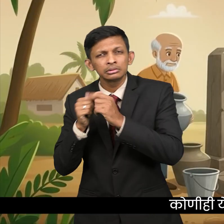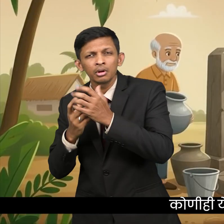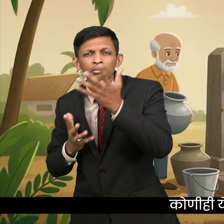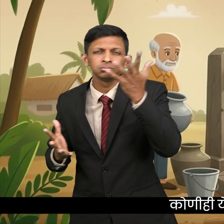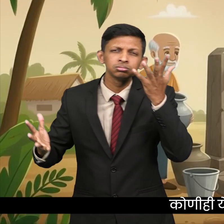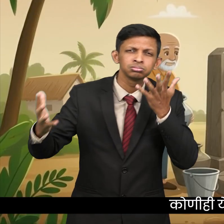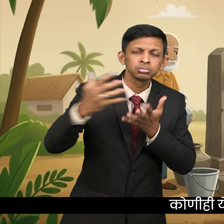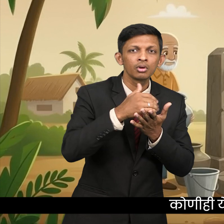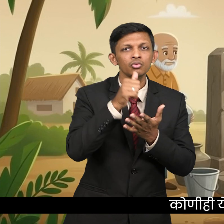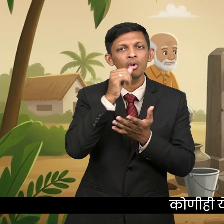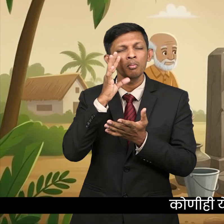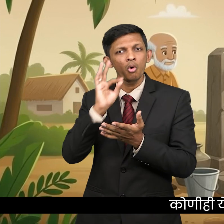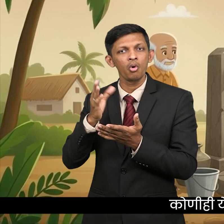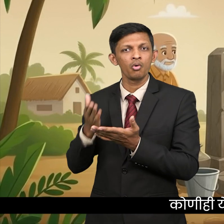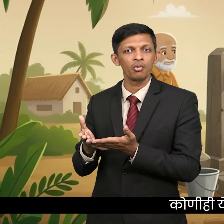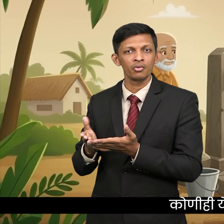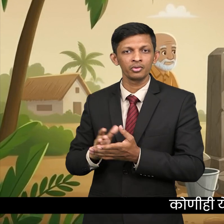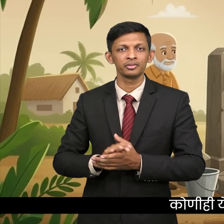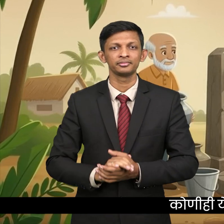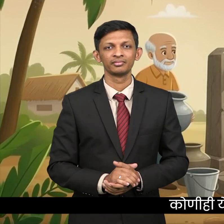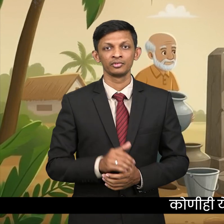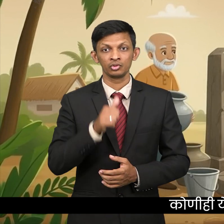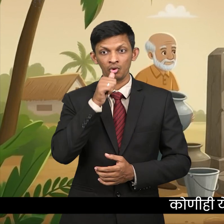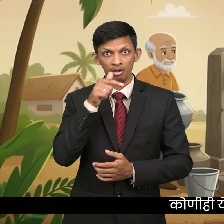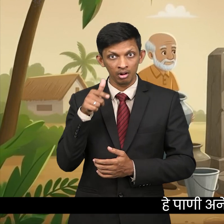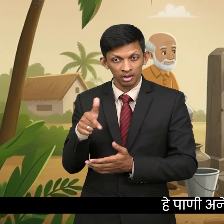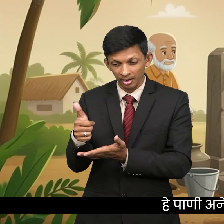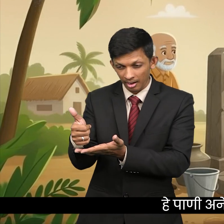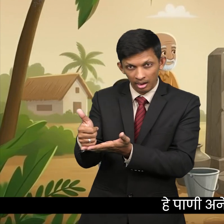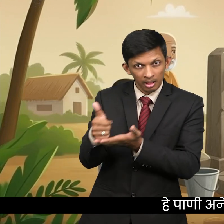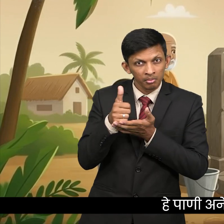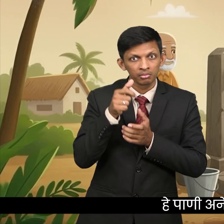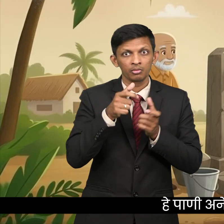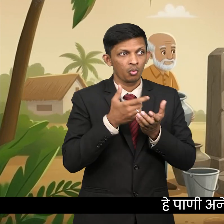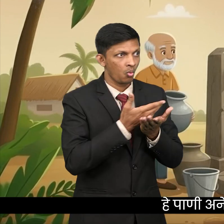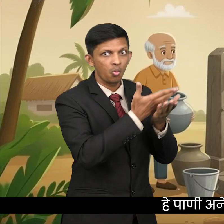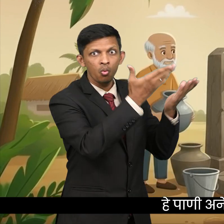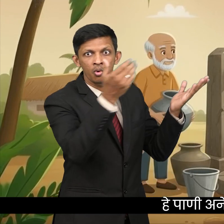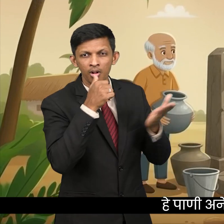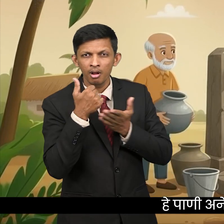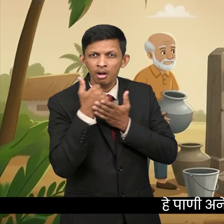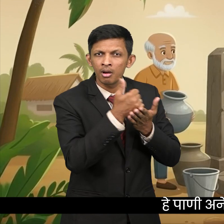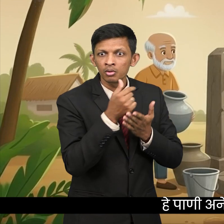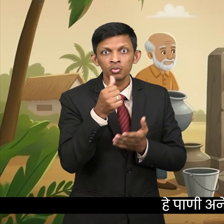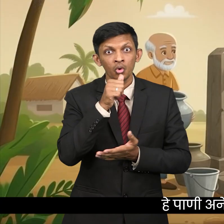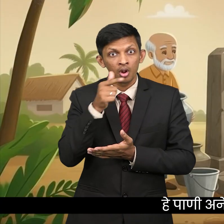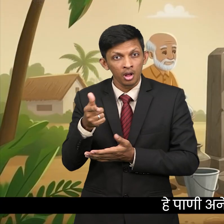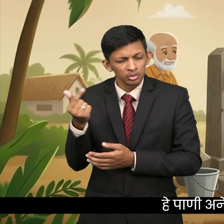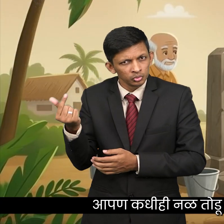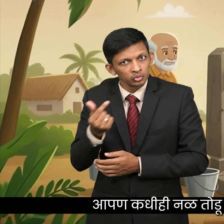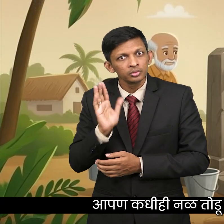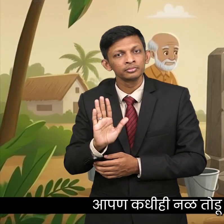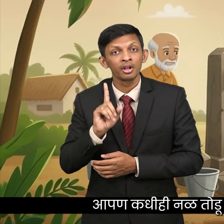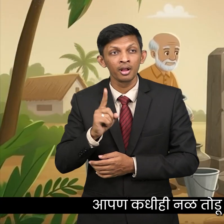कोणीही येथे पाणी गोळा करू शकते. हे पाणी अनेक लोकांसाठी उपयुक्त